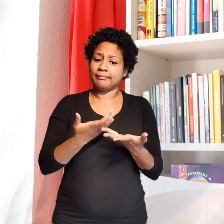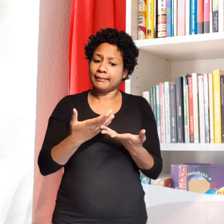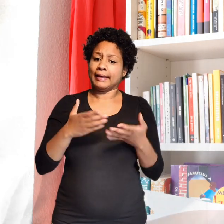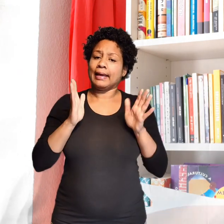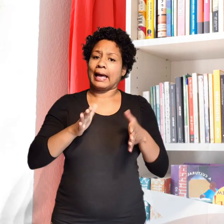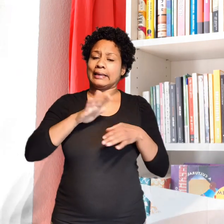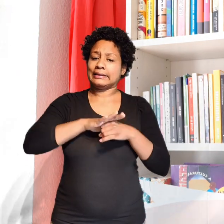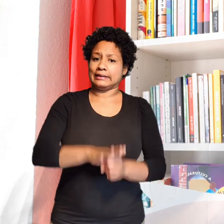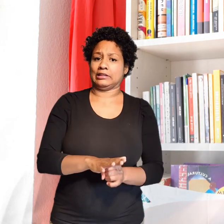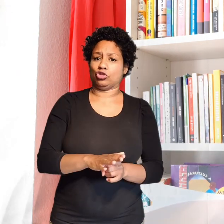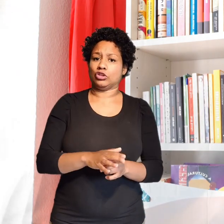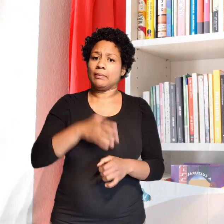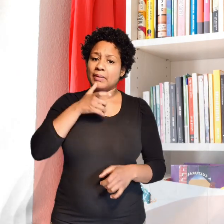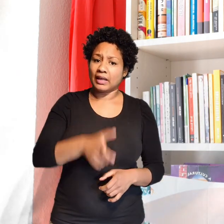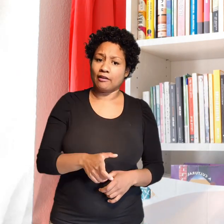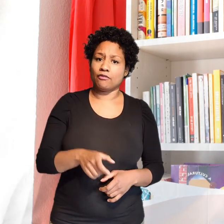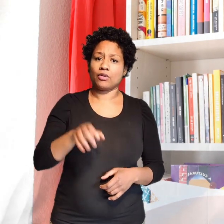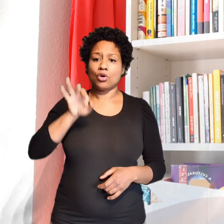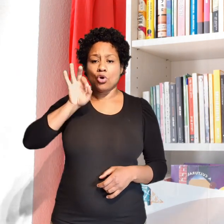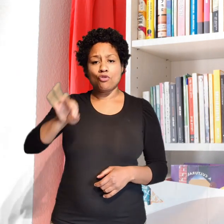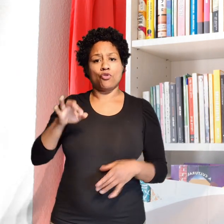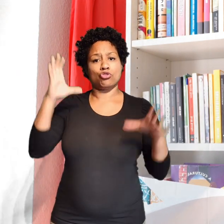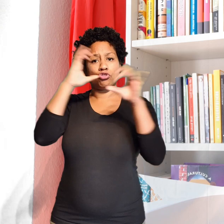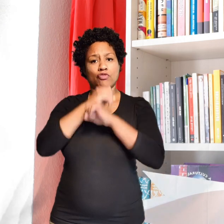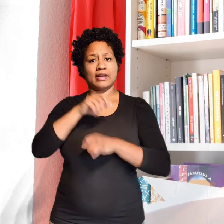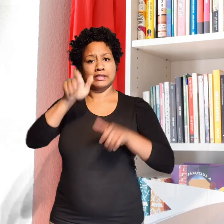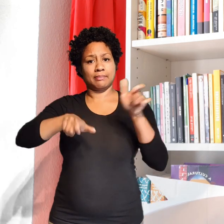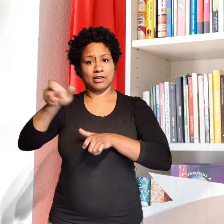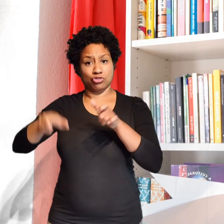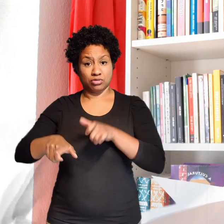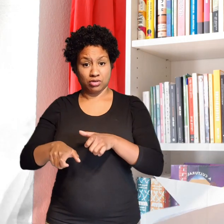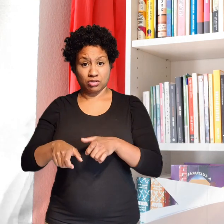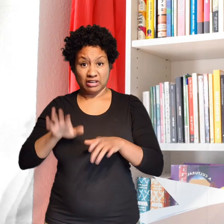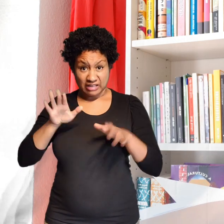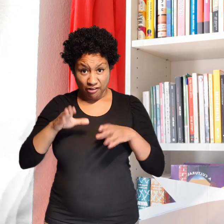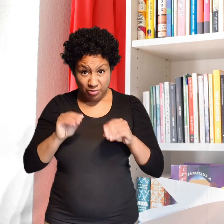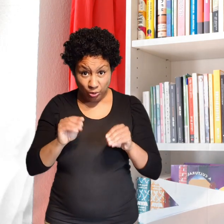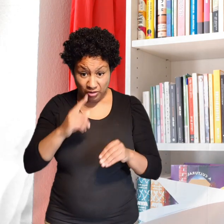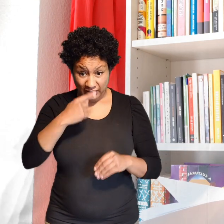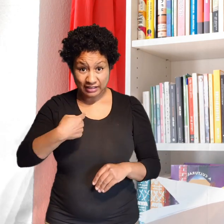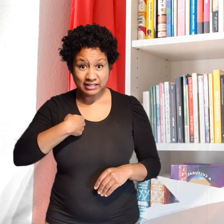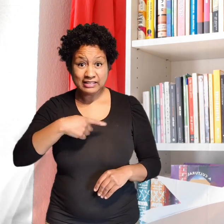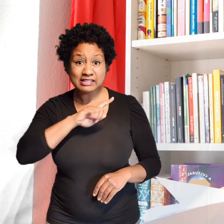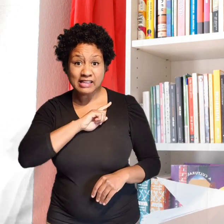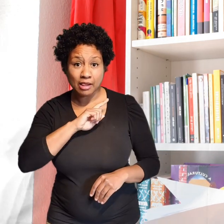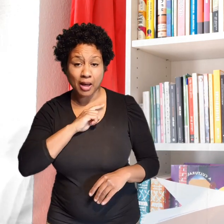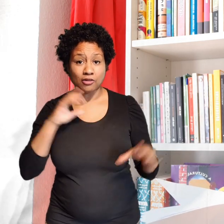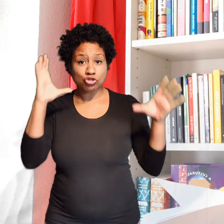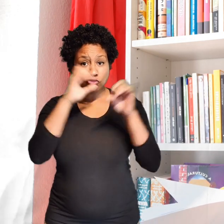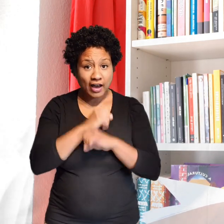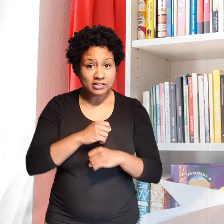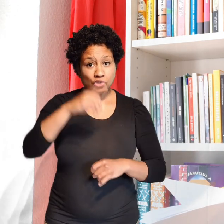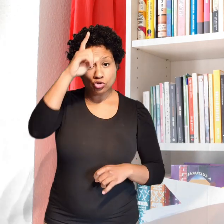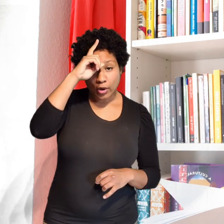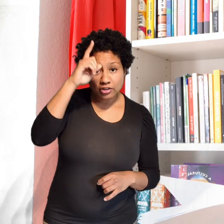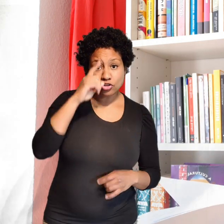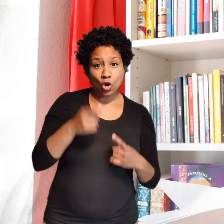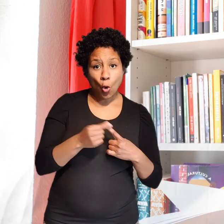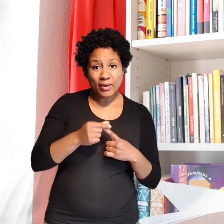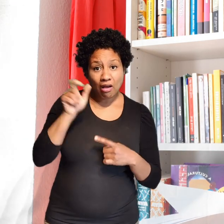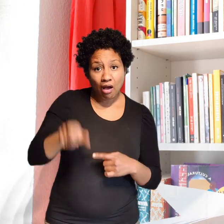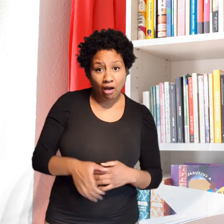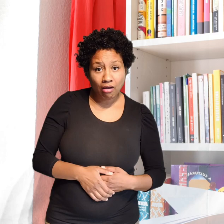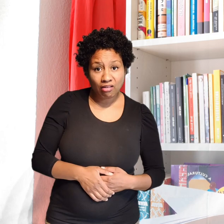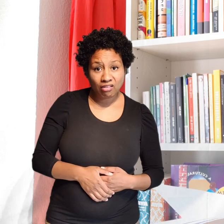Menschen gerechtfertigt, wenn ein schwarzer deutscher Komiker sie vornimmt? Was, wenn er versucht, sich